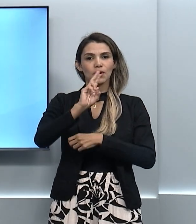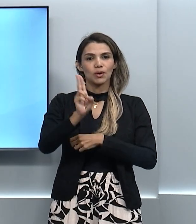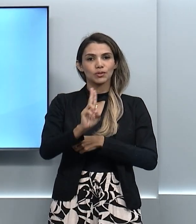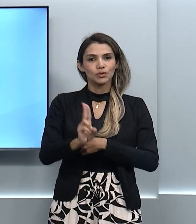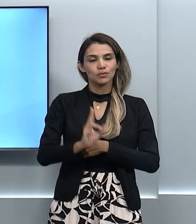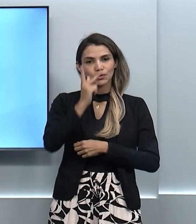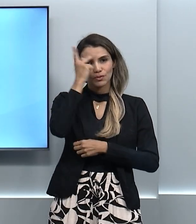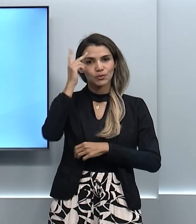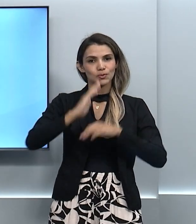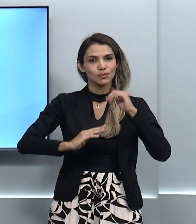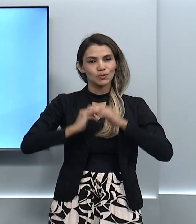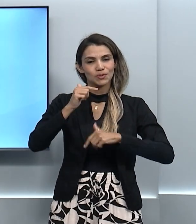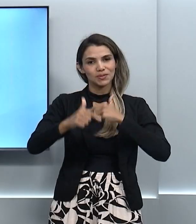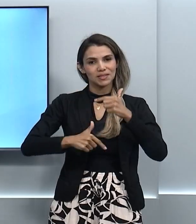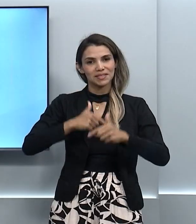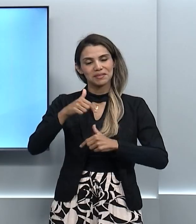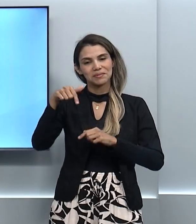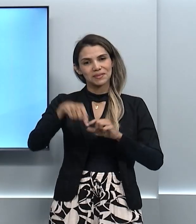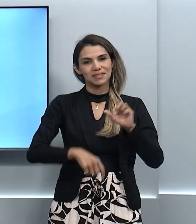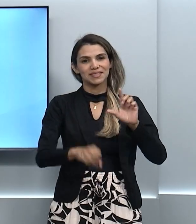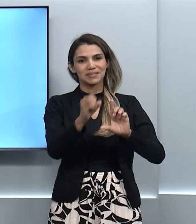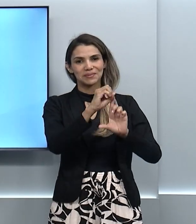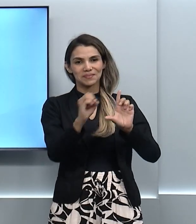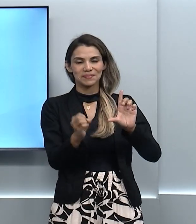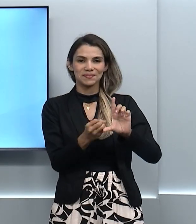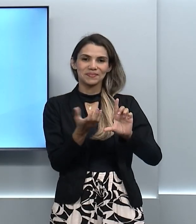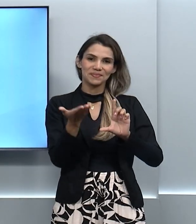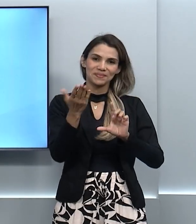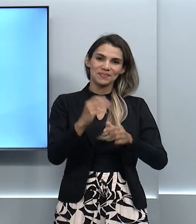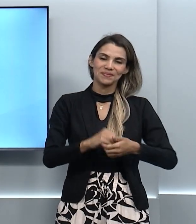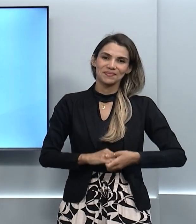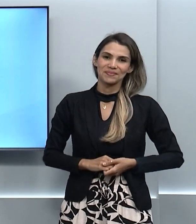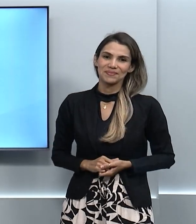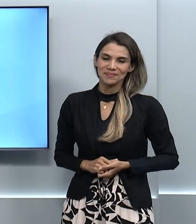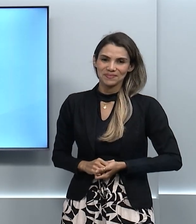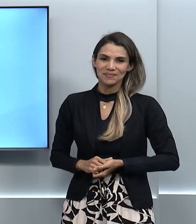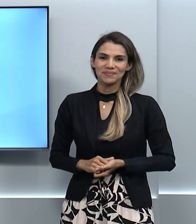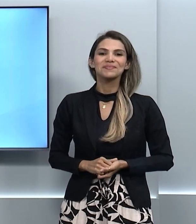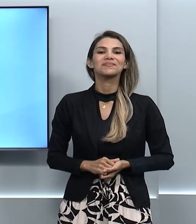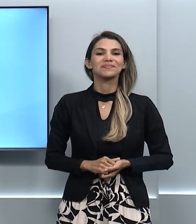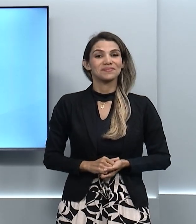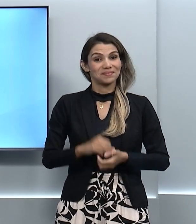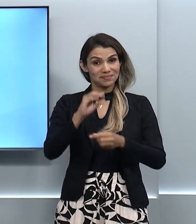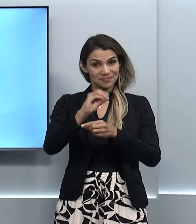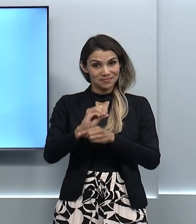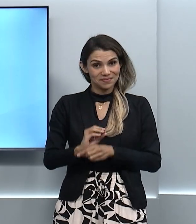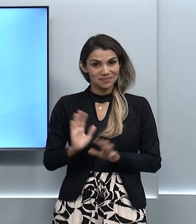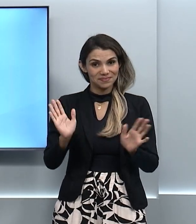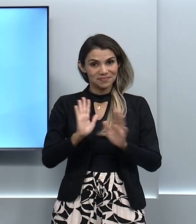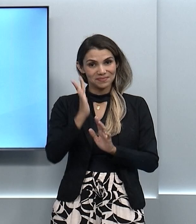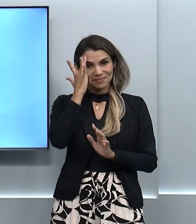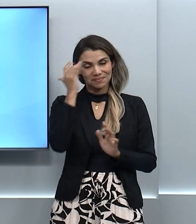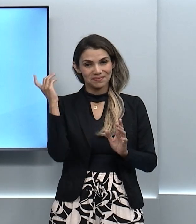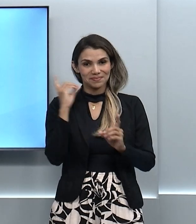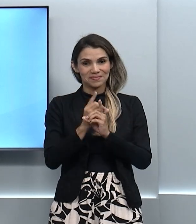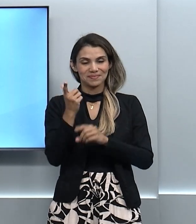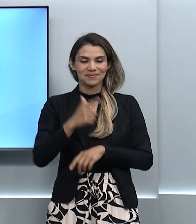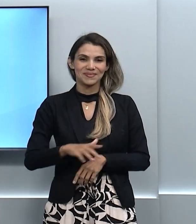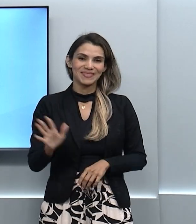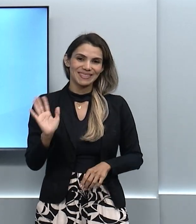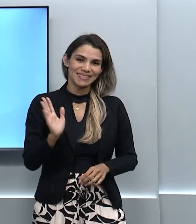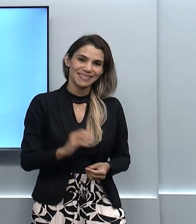com os nomes dos profissionais que fazem tudo acontecer aqui na TV UFG. Se cuida, viu? Até amanhã!